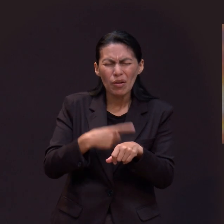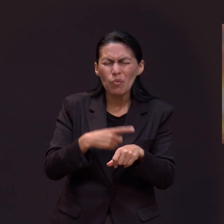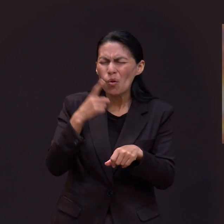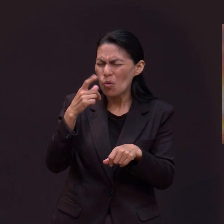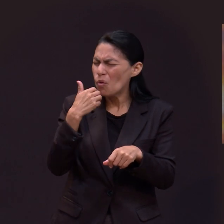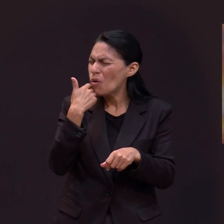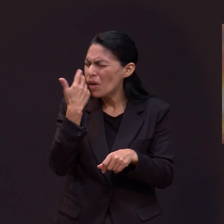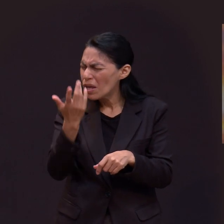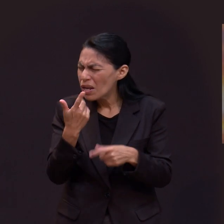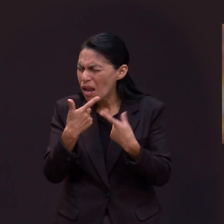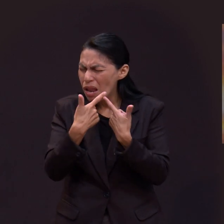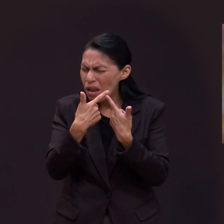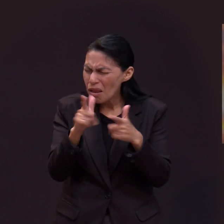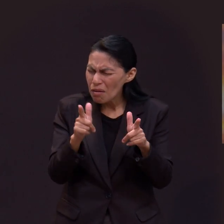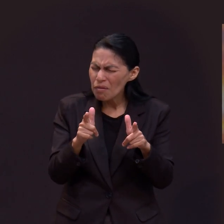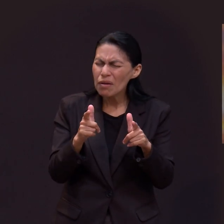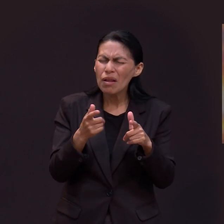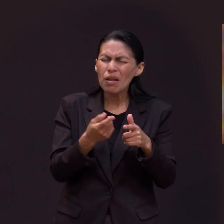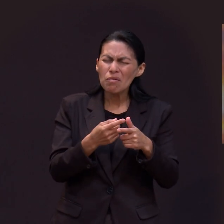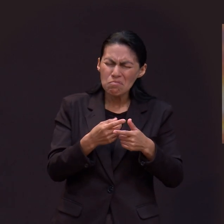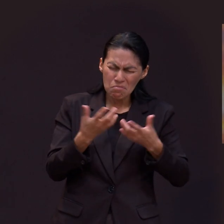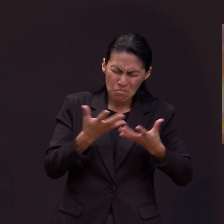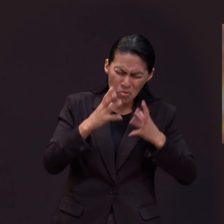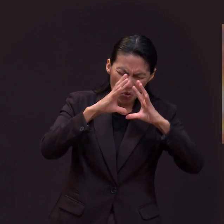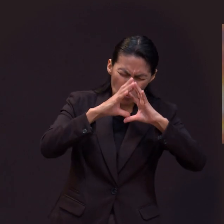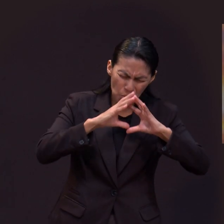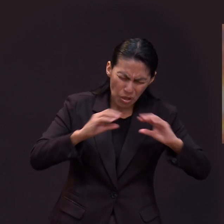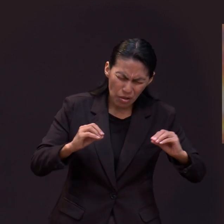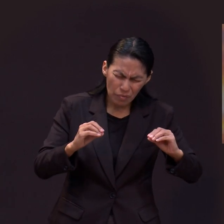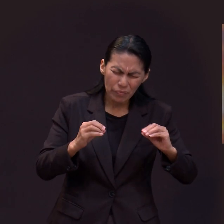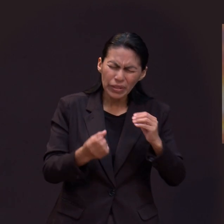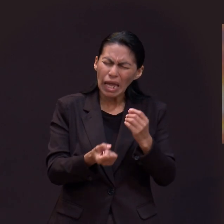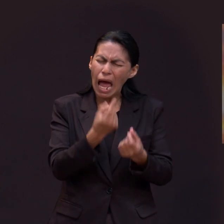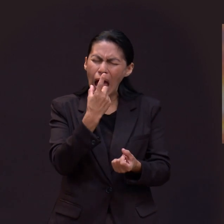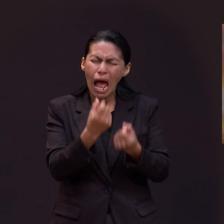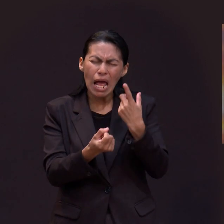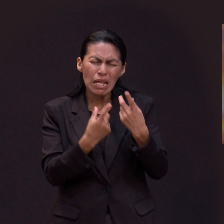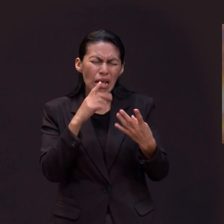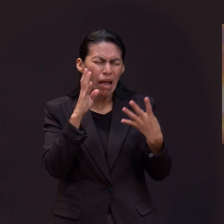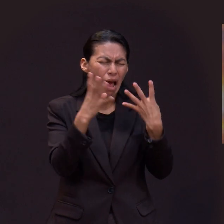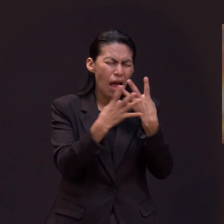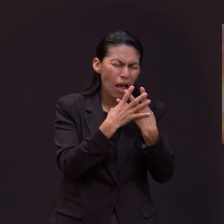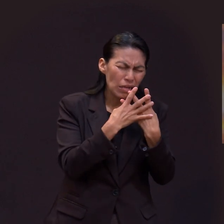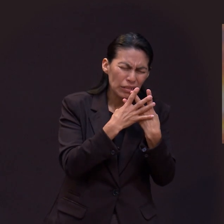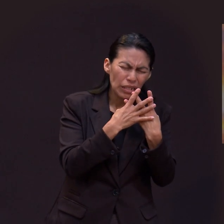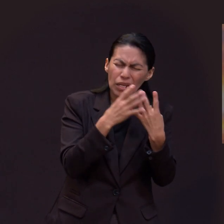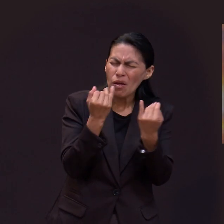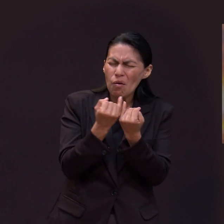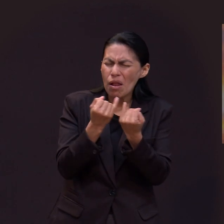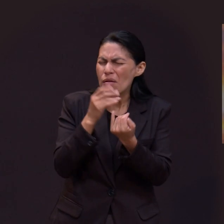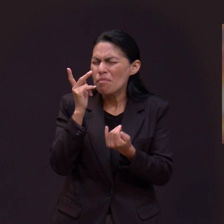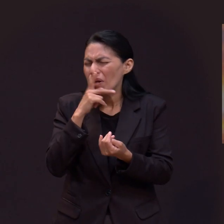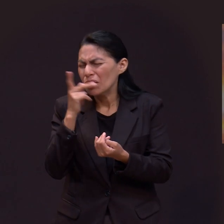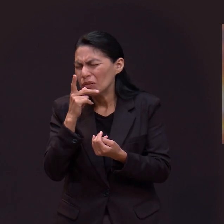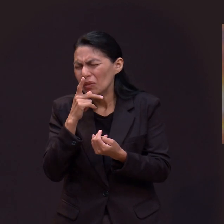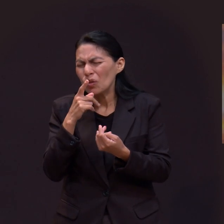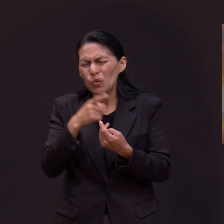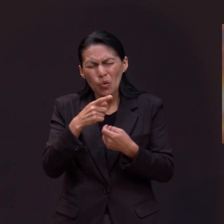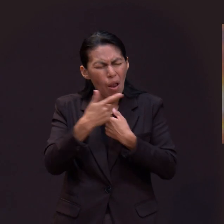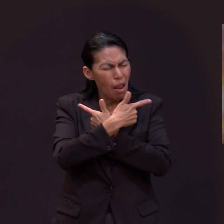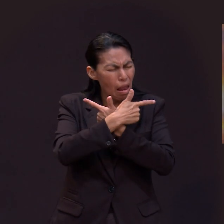voluntad levantarlo si hay alguien en la cárcel como este pastor señor liberal porque tú romper las cadenas